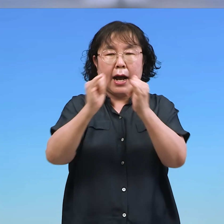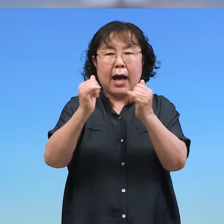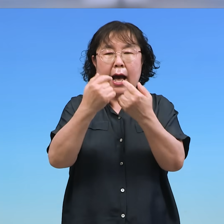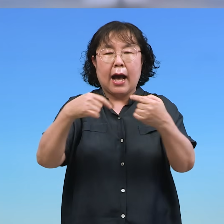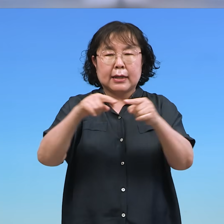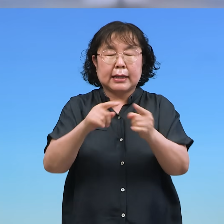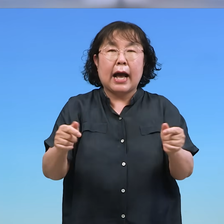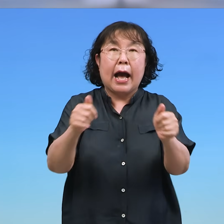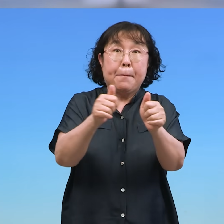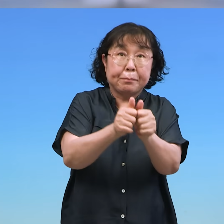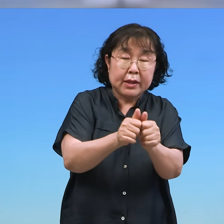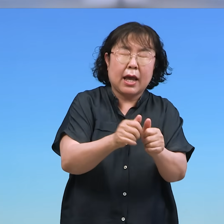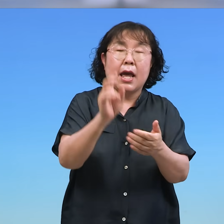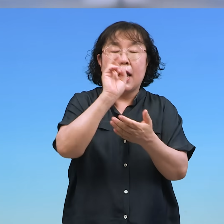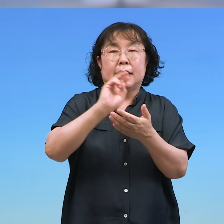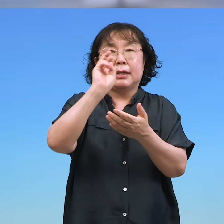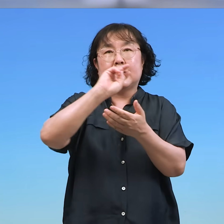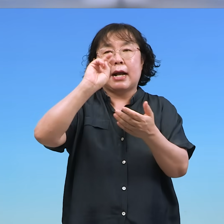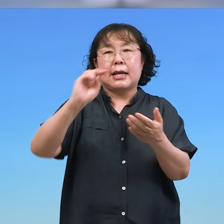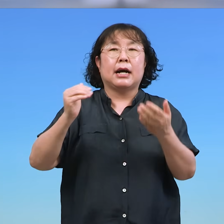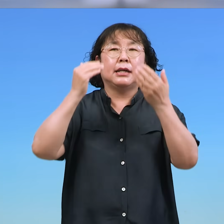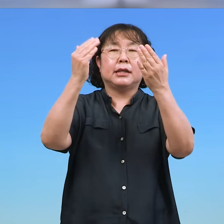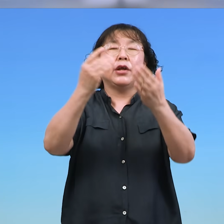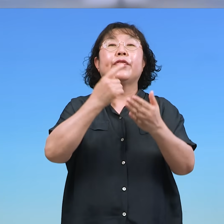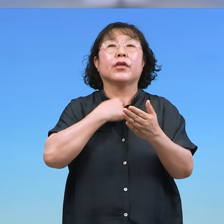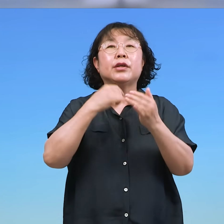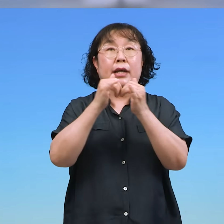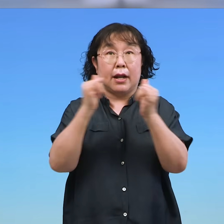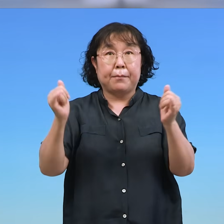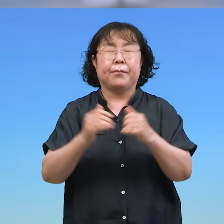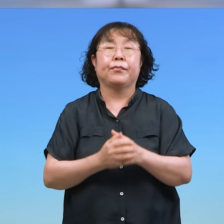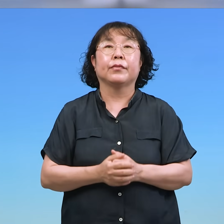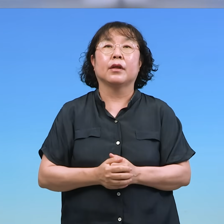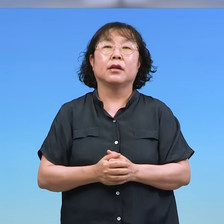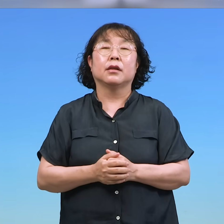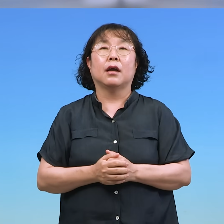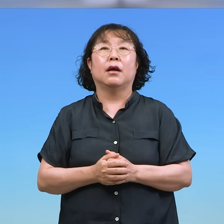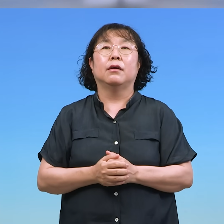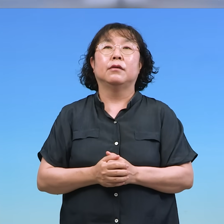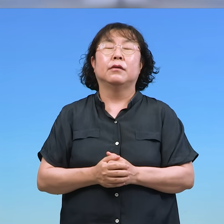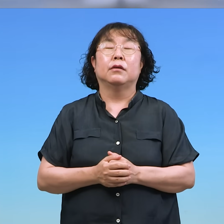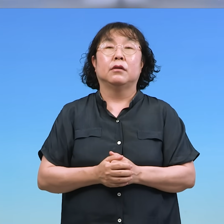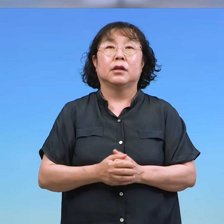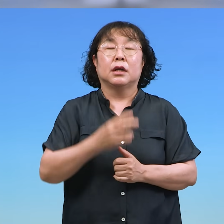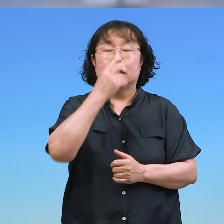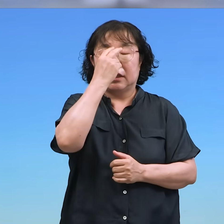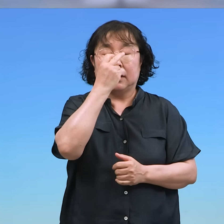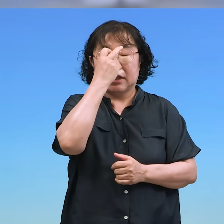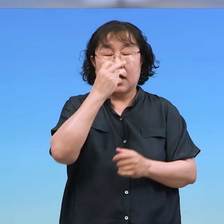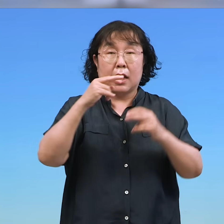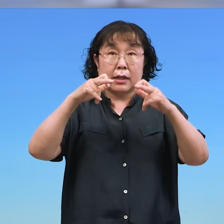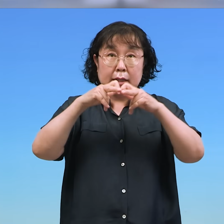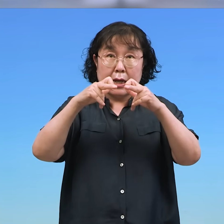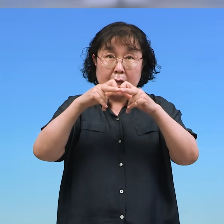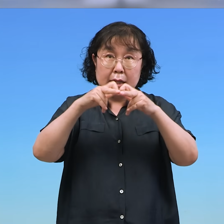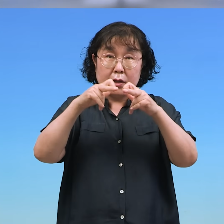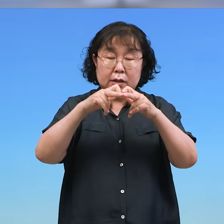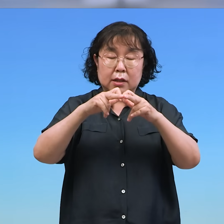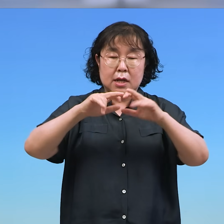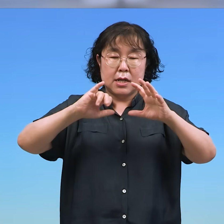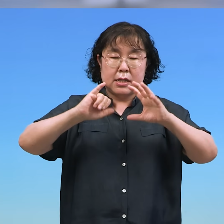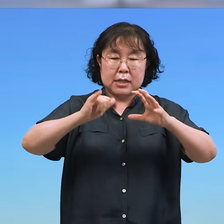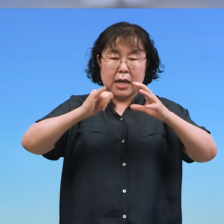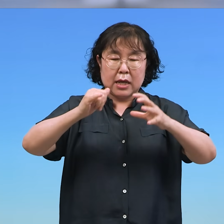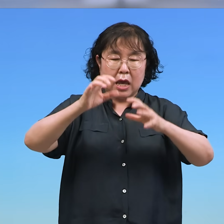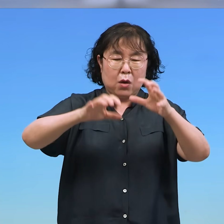집회의 파트너가 돼서 찬양을 하던 그런 성악가였습니다. 그래서 이제 그 시각장애인으로서